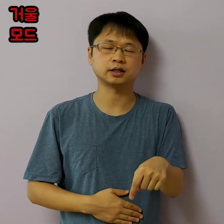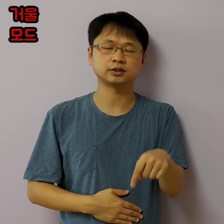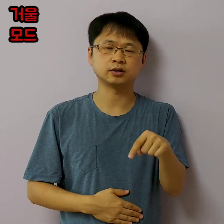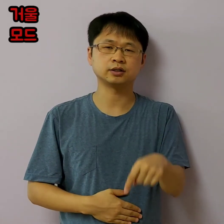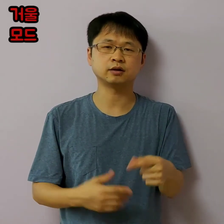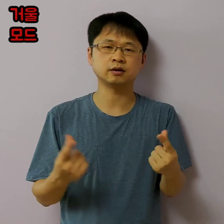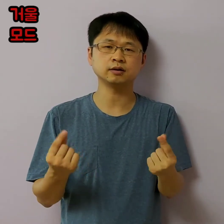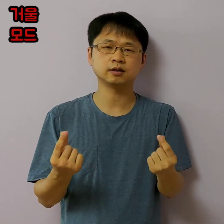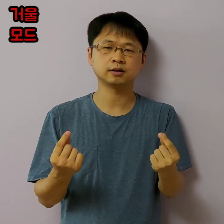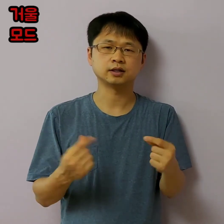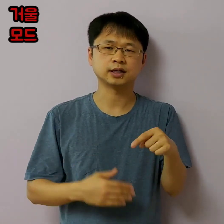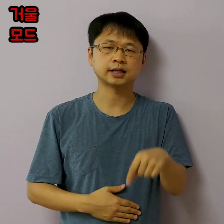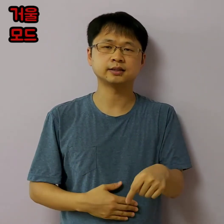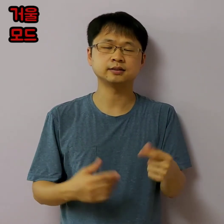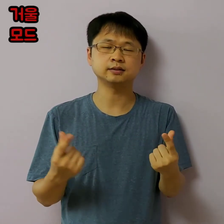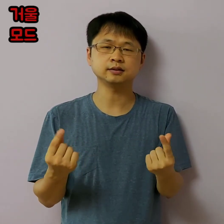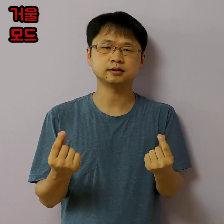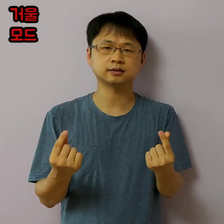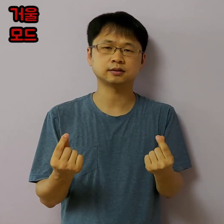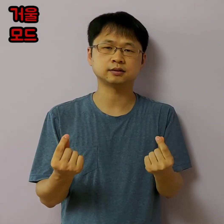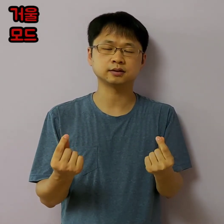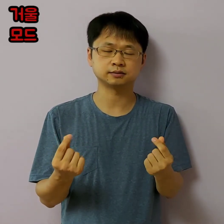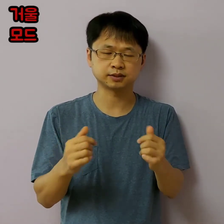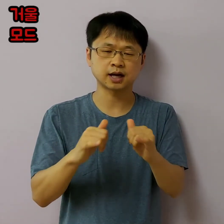되겠죠. 이런 이 같은 그런 뜻입니다.